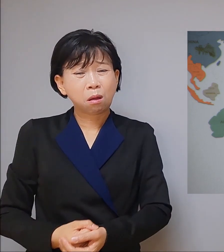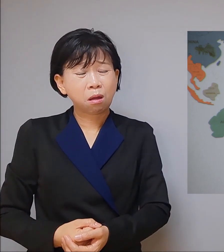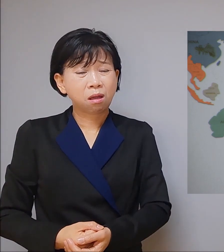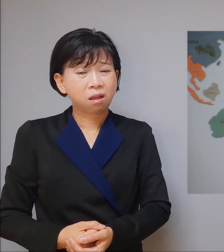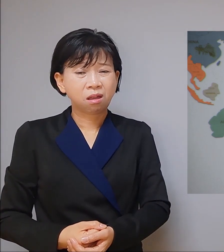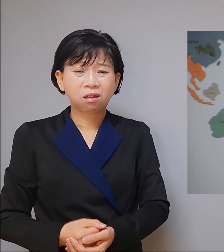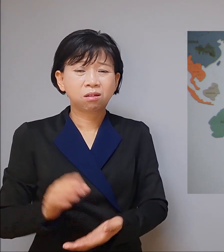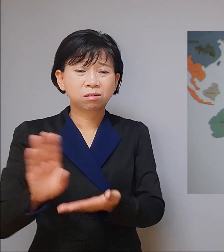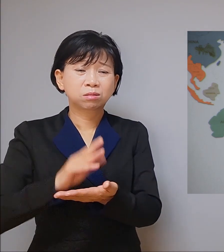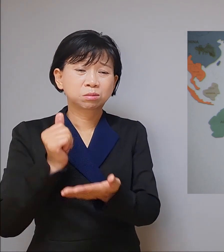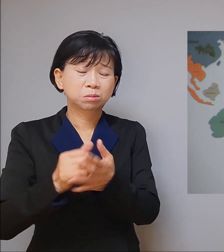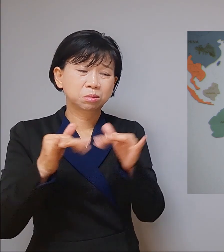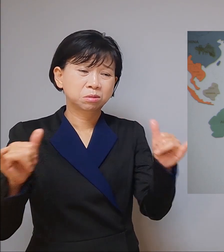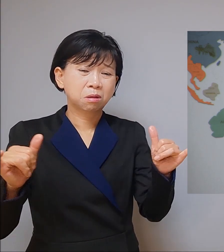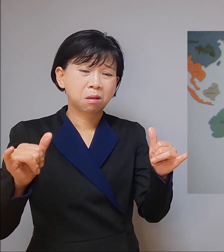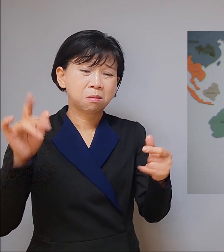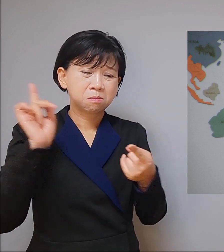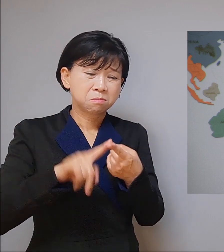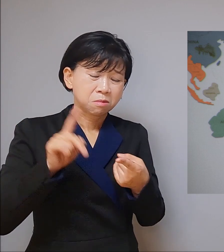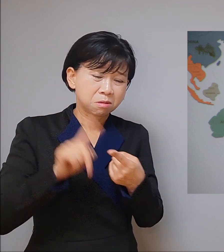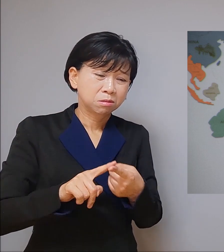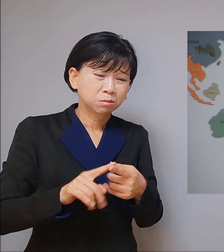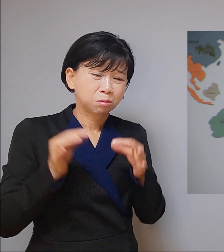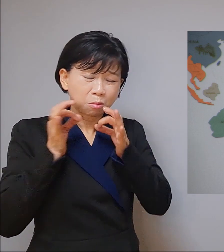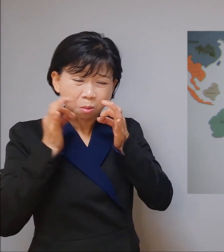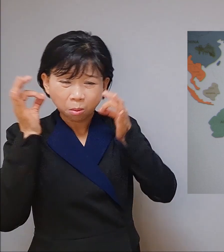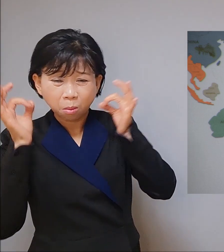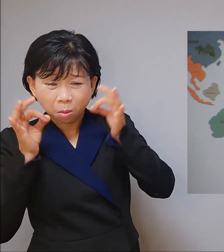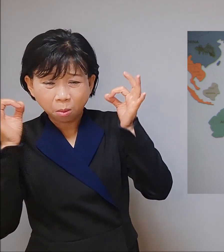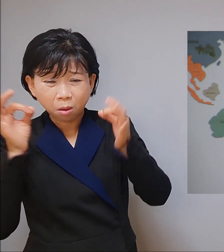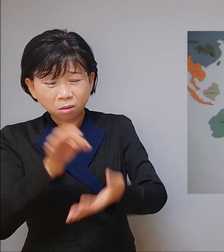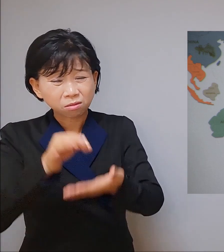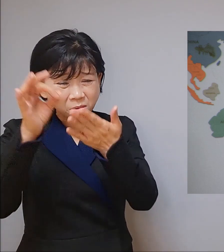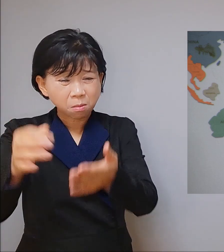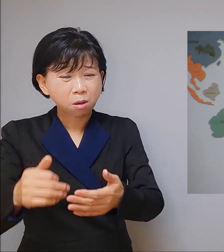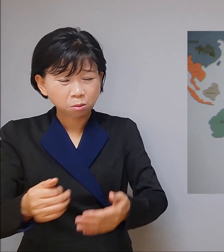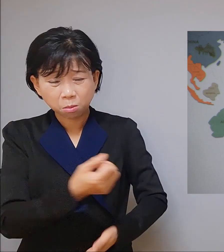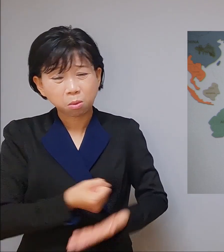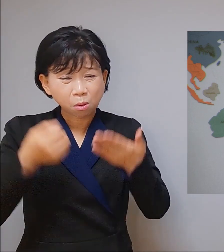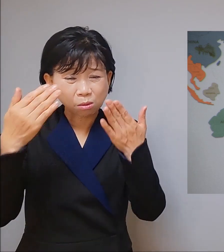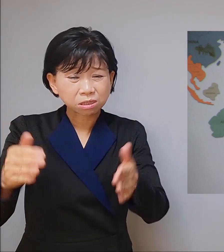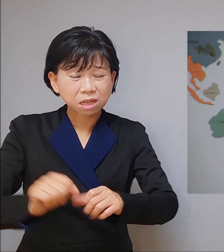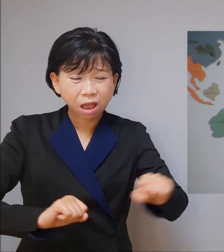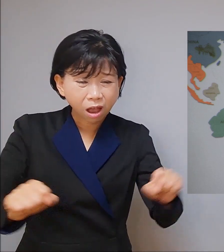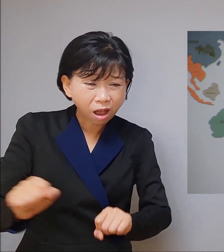이렇게 그리스도인의 삶을 살기 위한 노력이 꽤나 우리에게 있었습니다. 여러분, 그런데